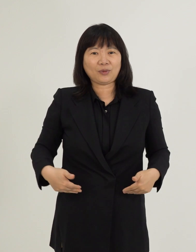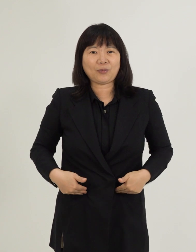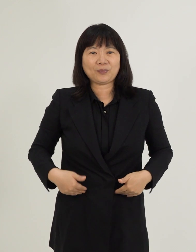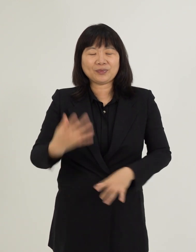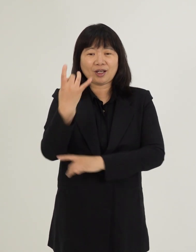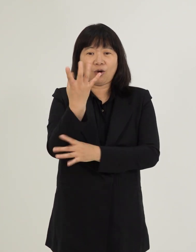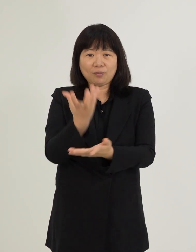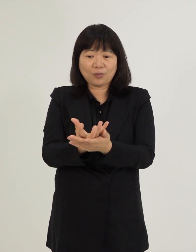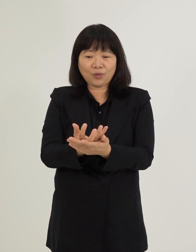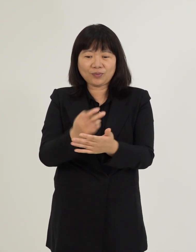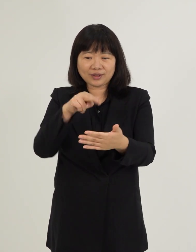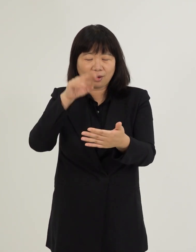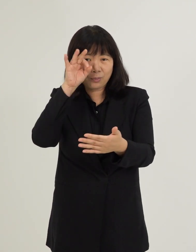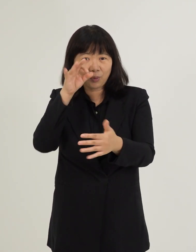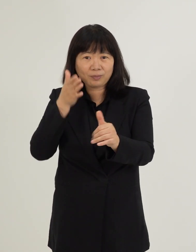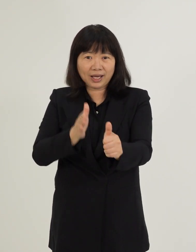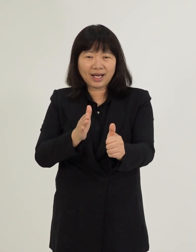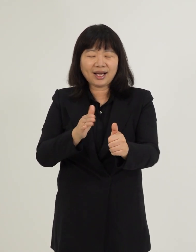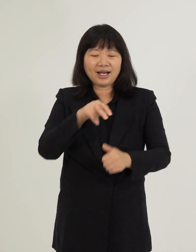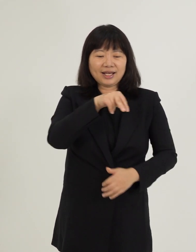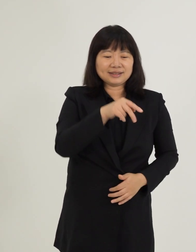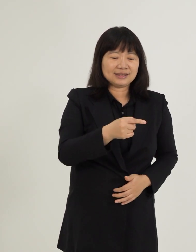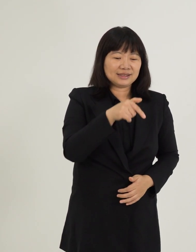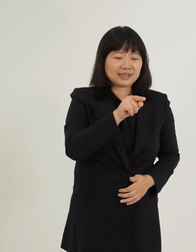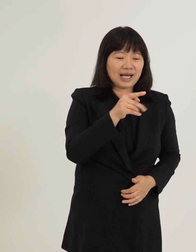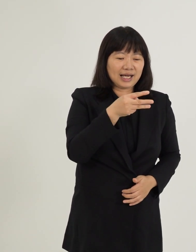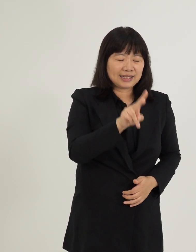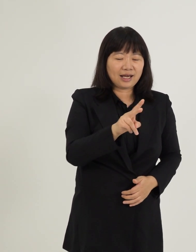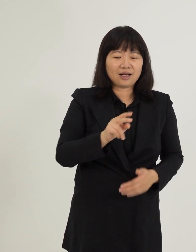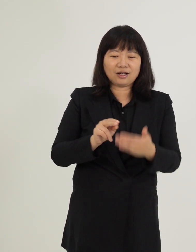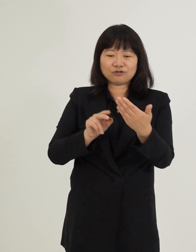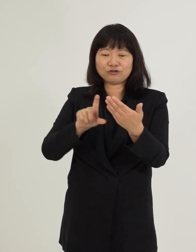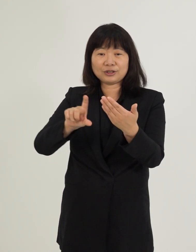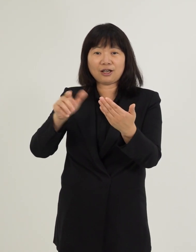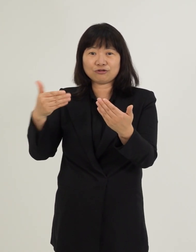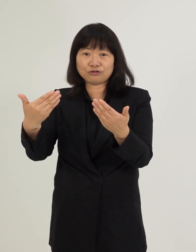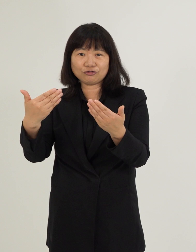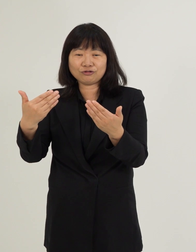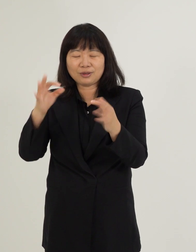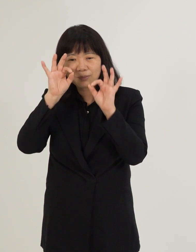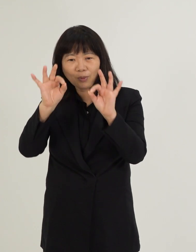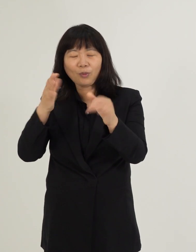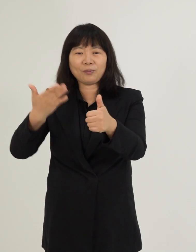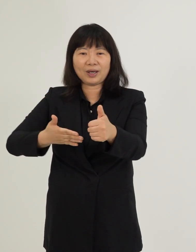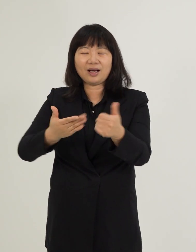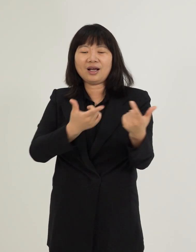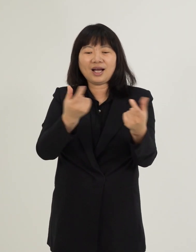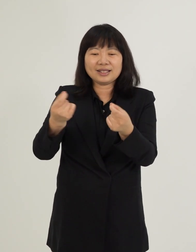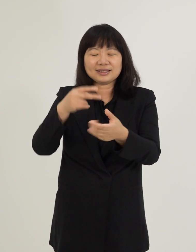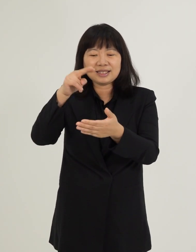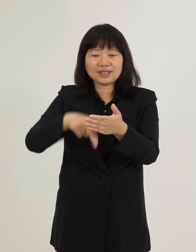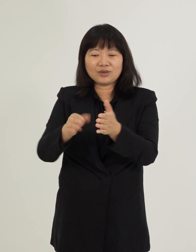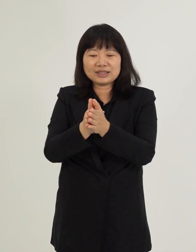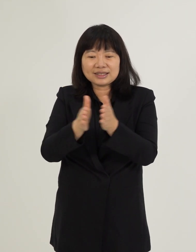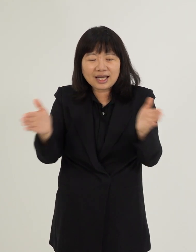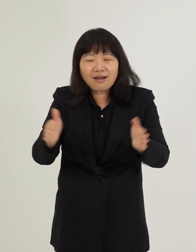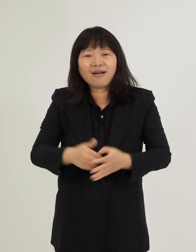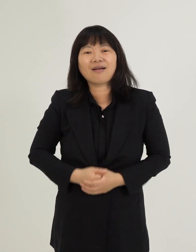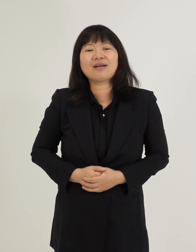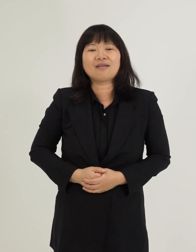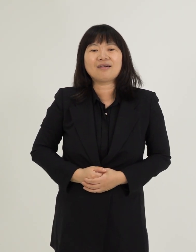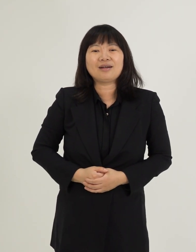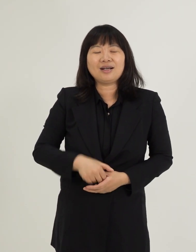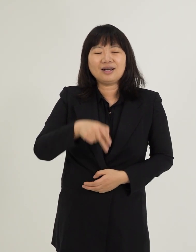볼까요? 스가랴 9장 9절 띄워주세요. 여러분 한번 읽어보세요. 다 같이